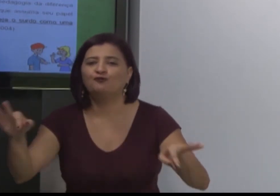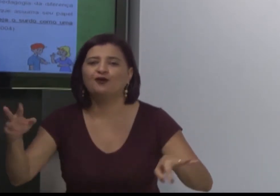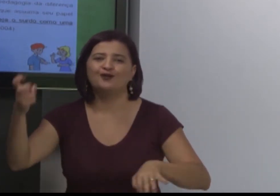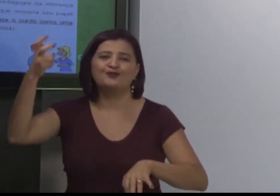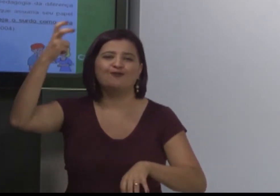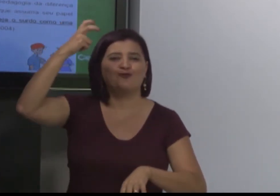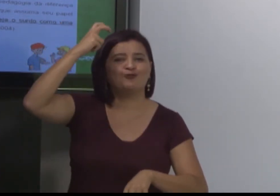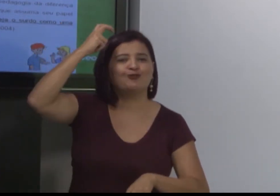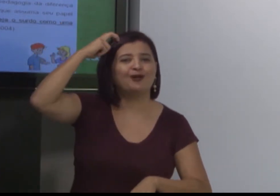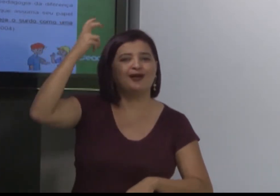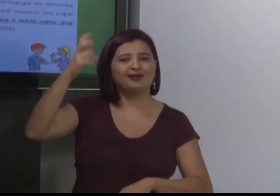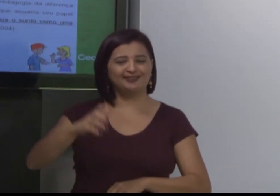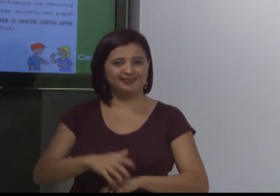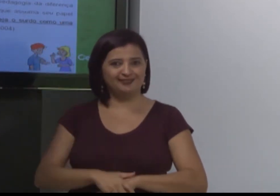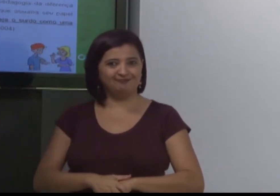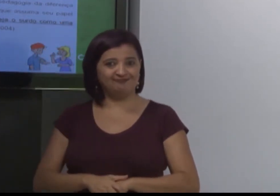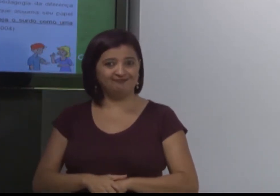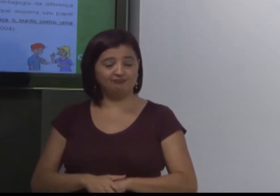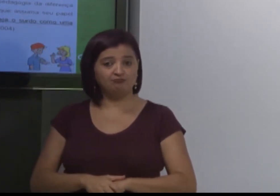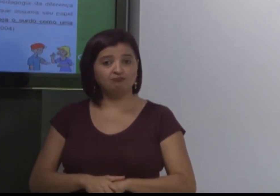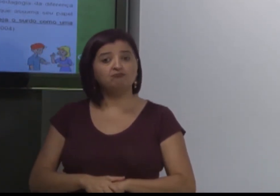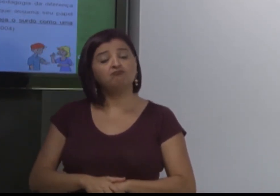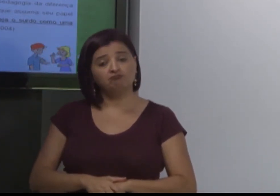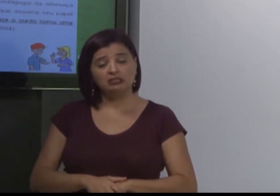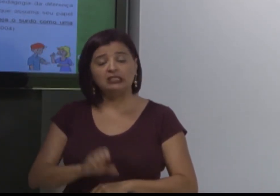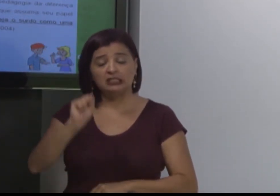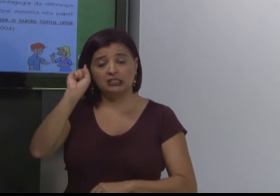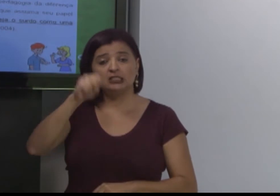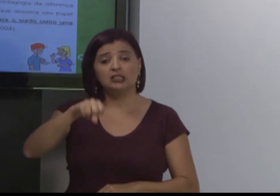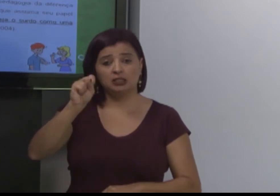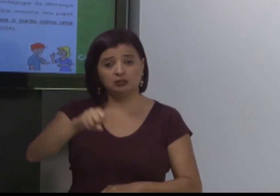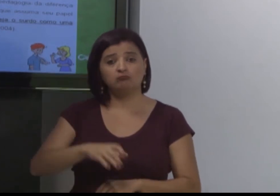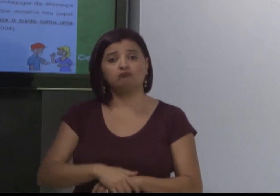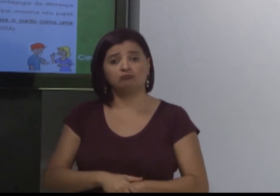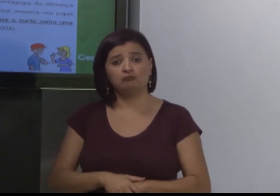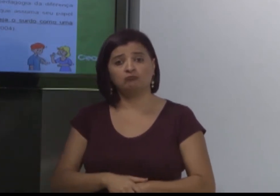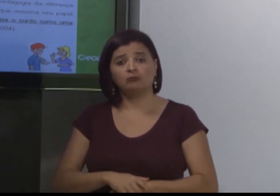Onde seja mostrado uma cultura diferente. Sim.